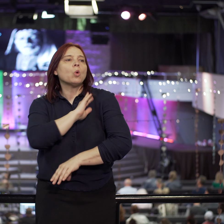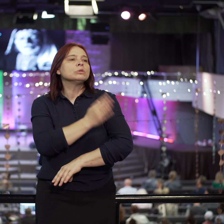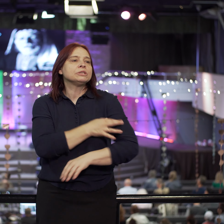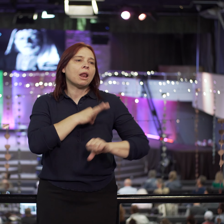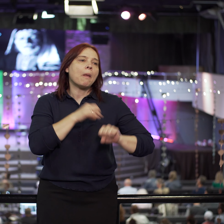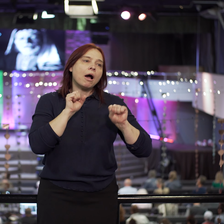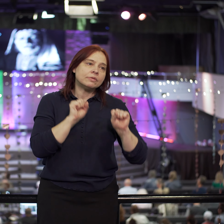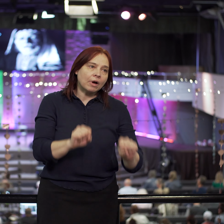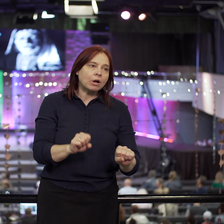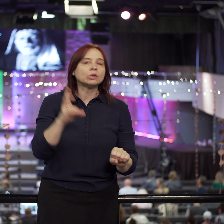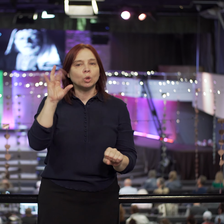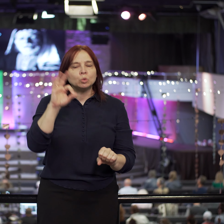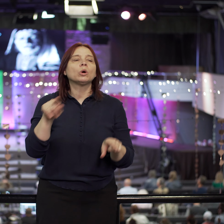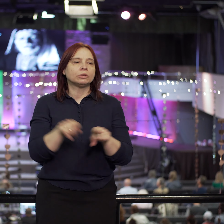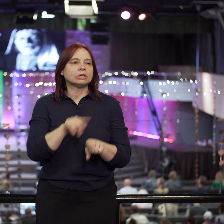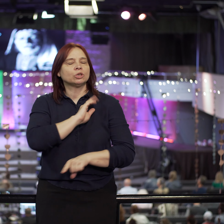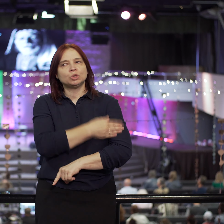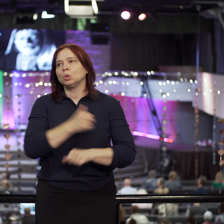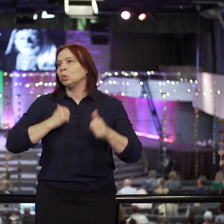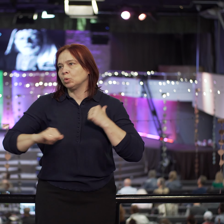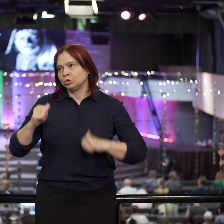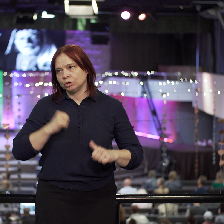к Иисусу ночью